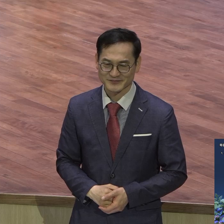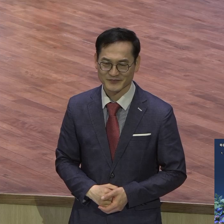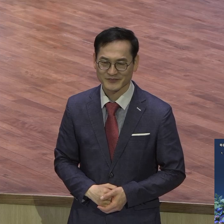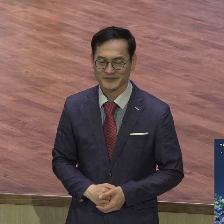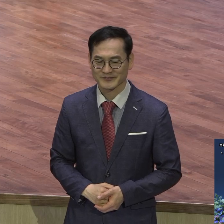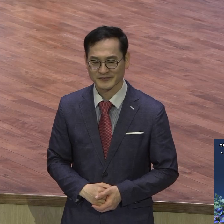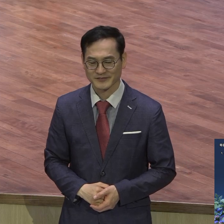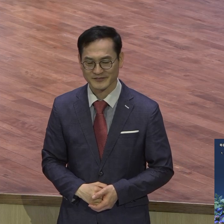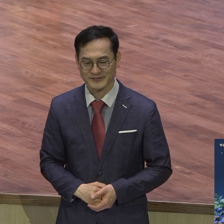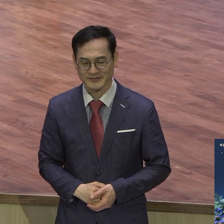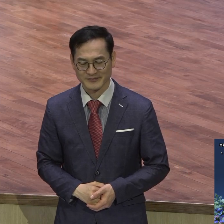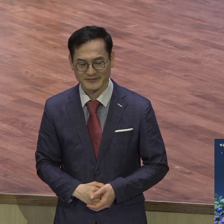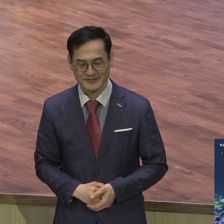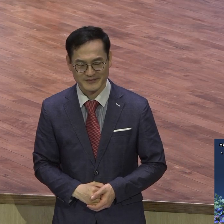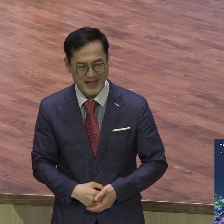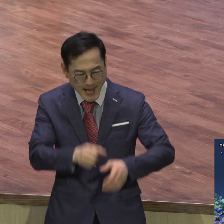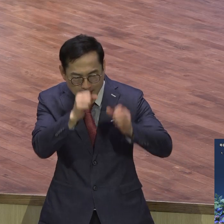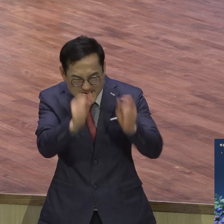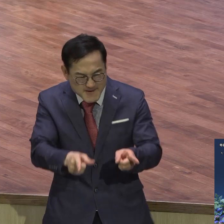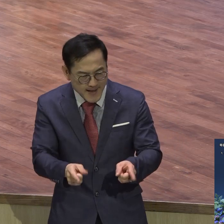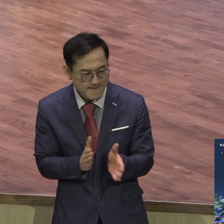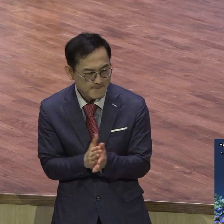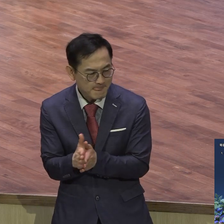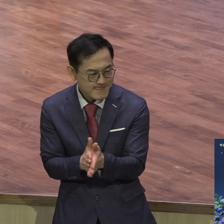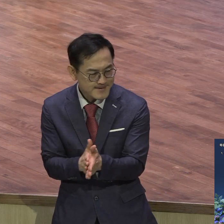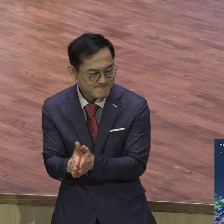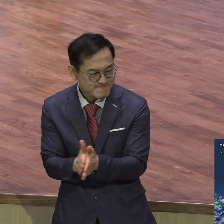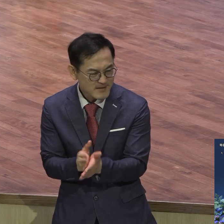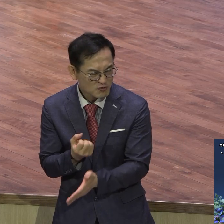잘 걸렸다 드디어 왔구나 기다렸다